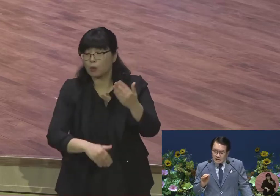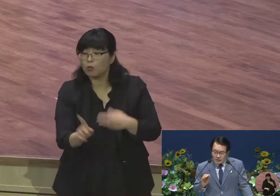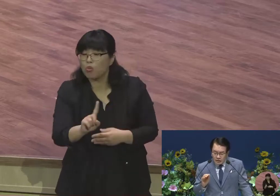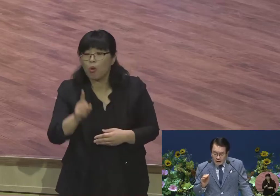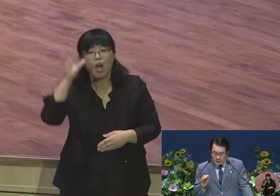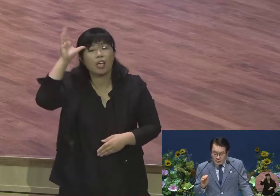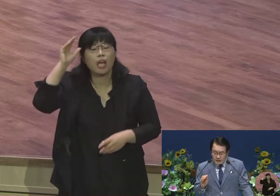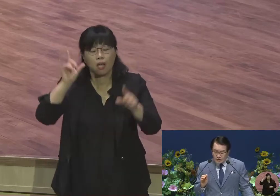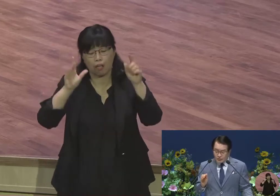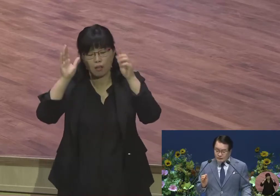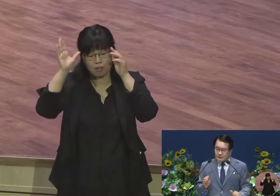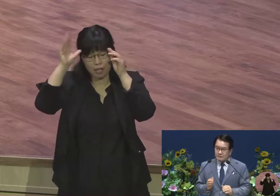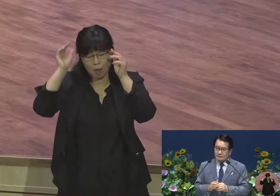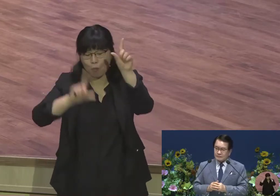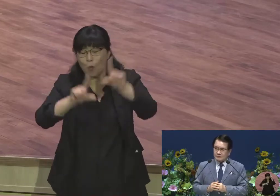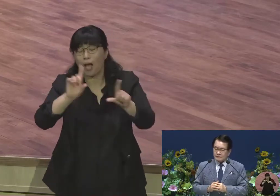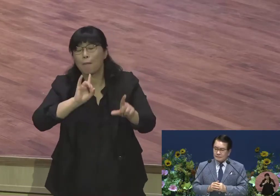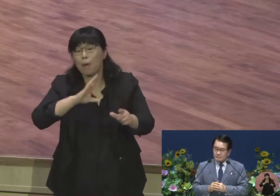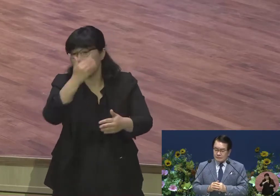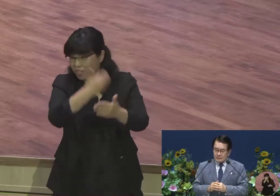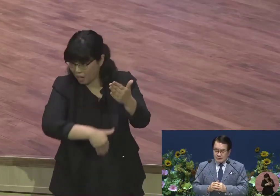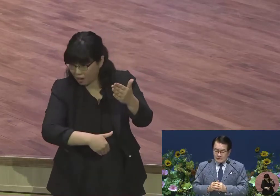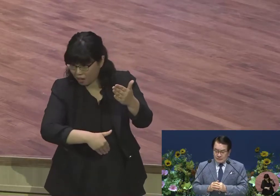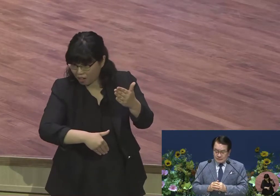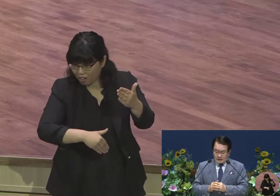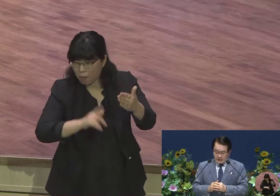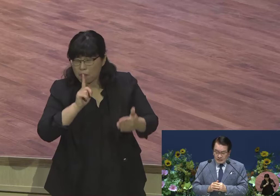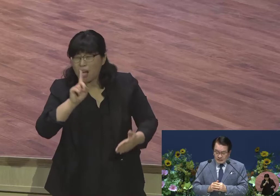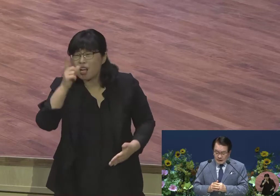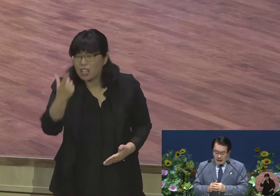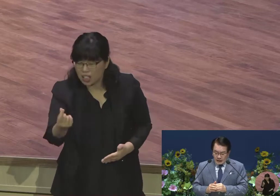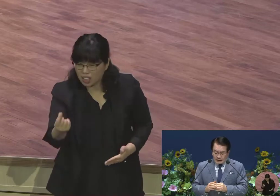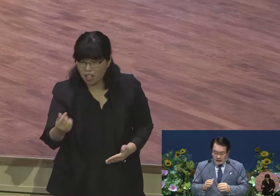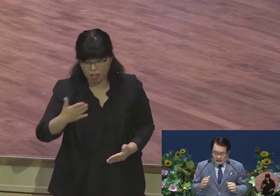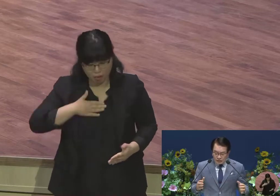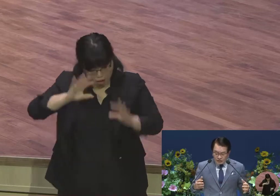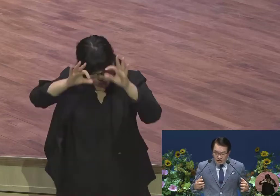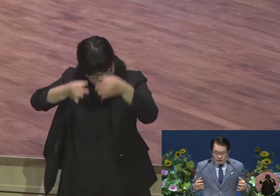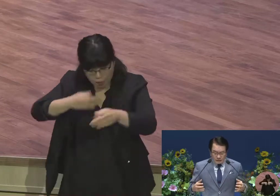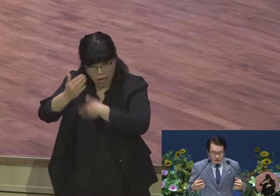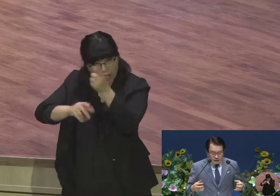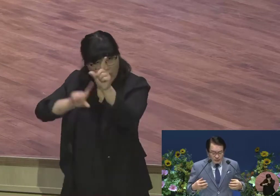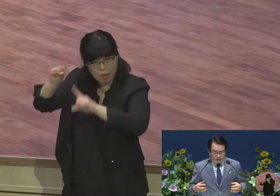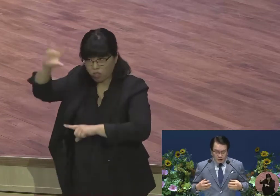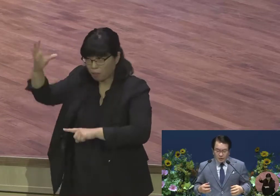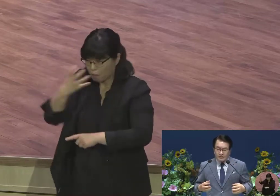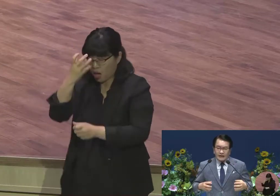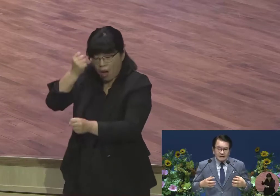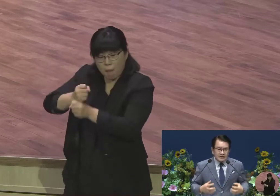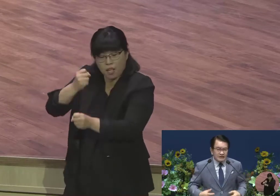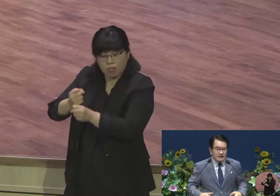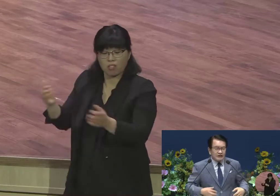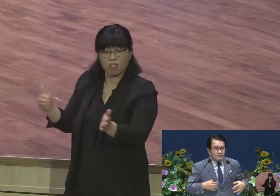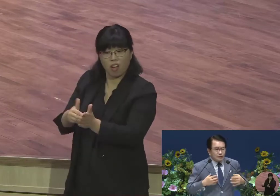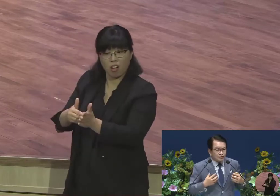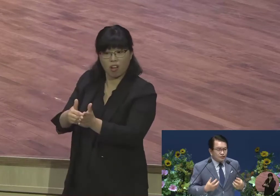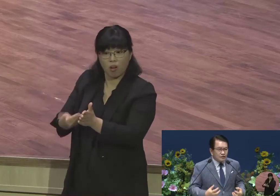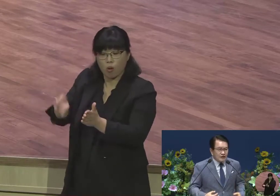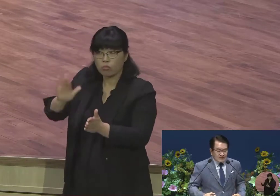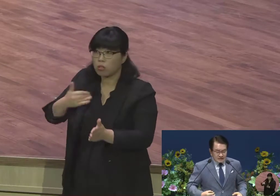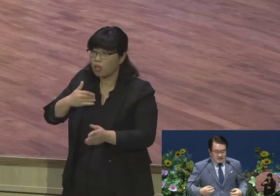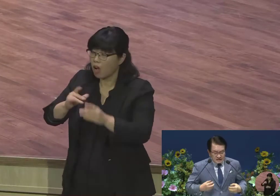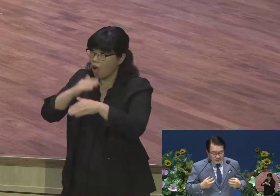형상으로 회복된 존재이에요 자 그러나 아직 우리 여러분 삶 속에 모여 예체질